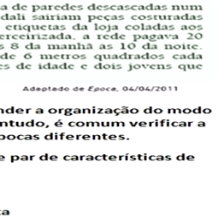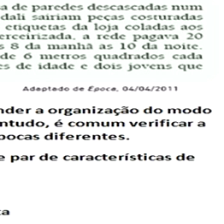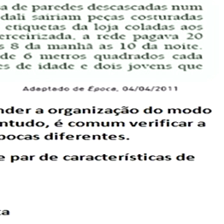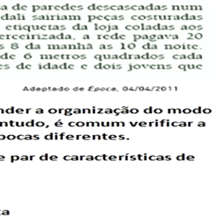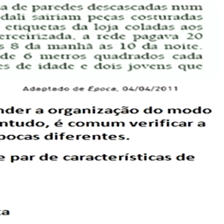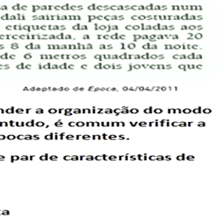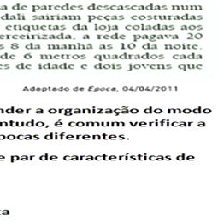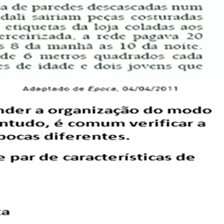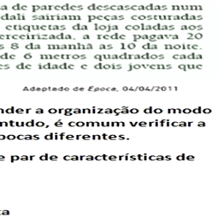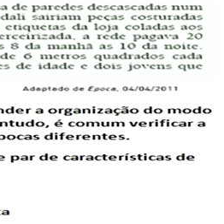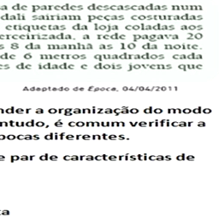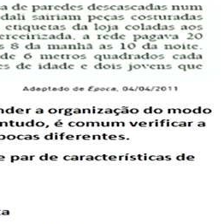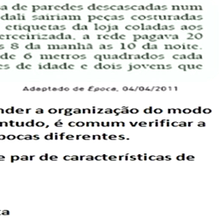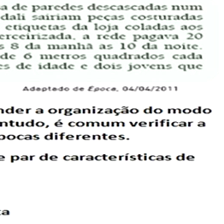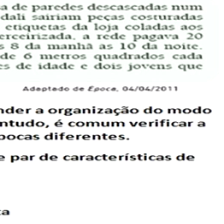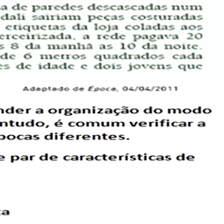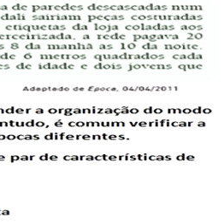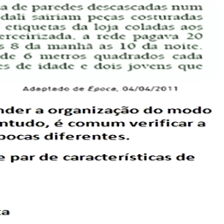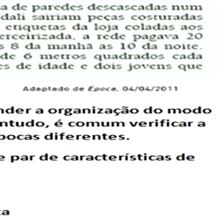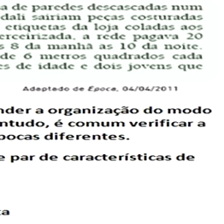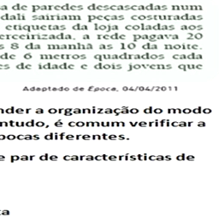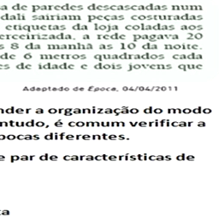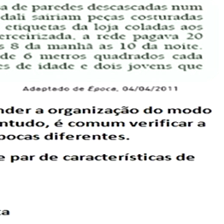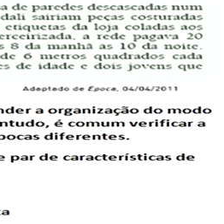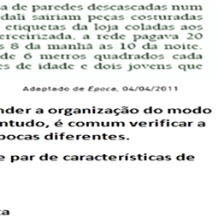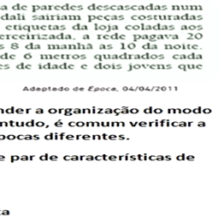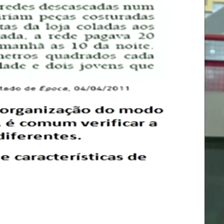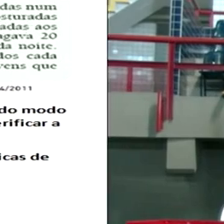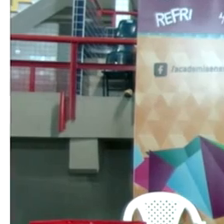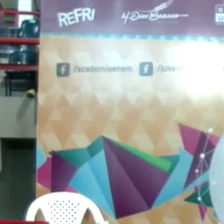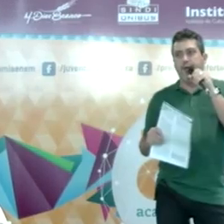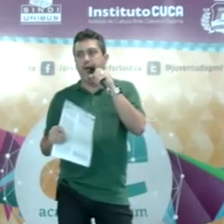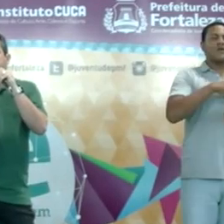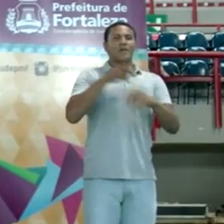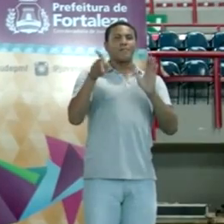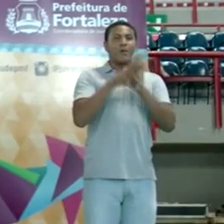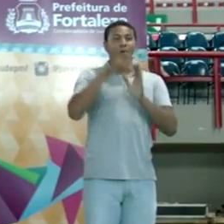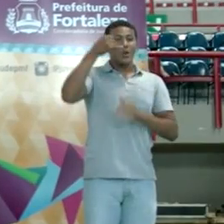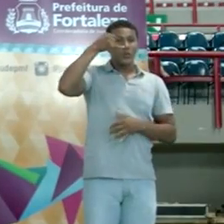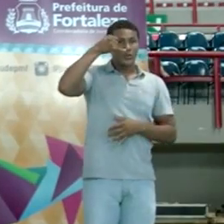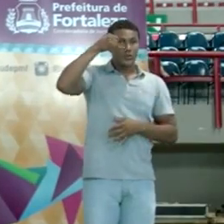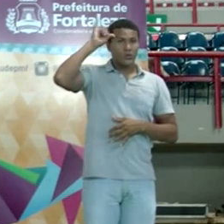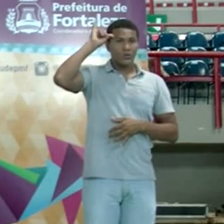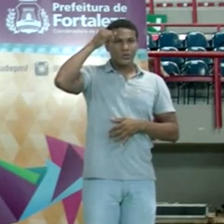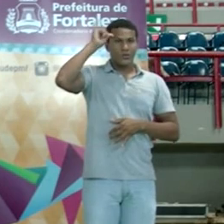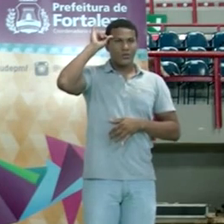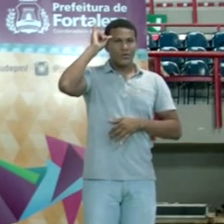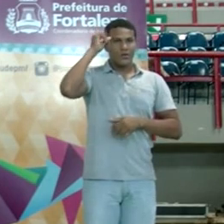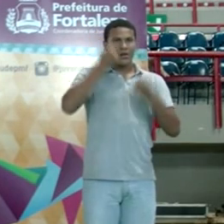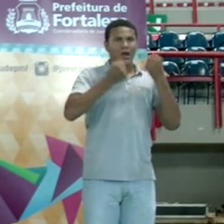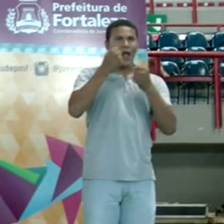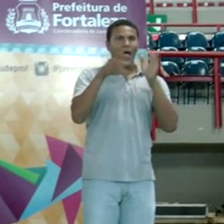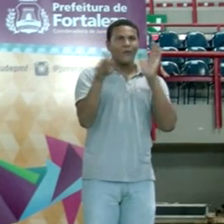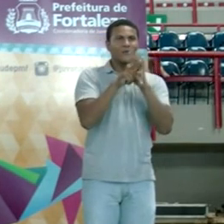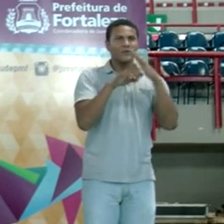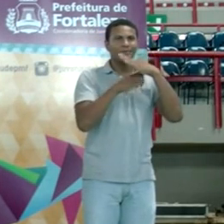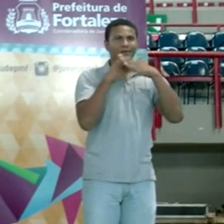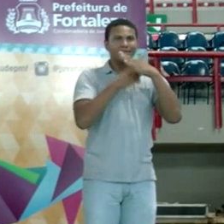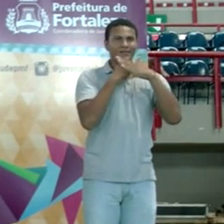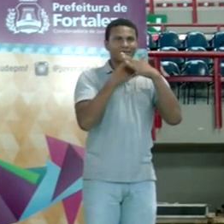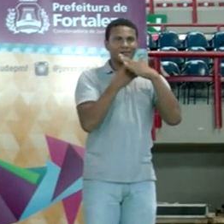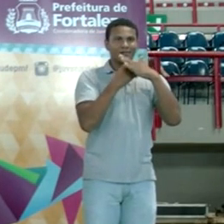uma característica típica de um momento que nós chamamos de toyotismo. O toyotismo, ele caracteriza-se por